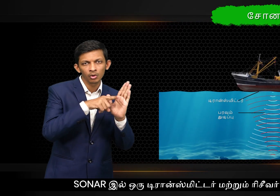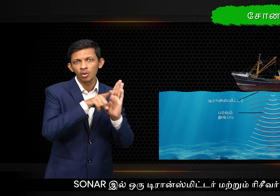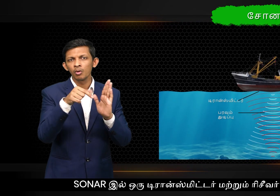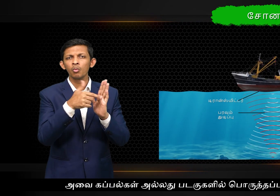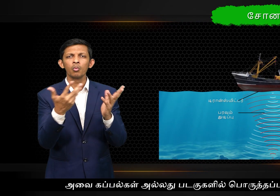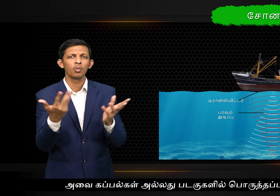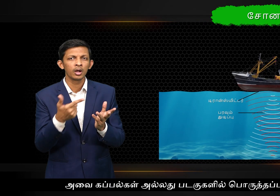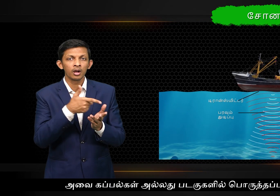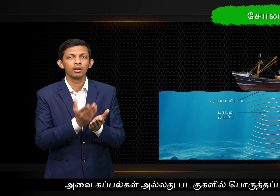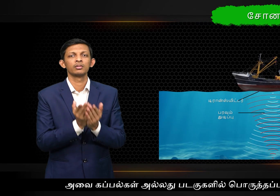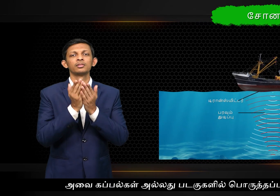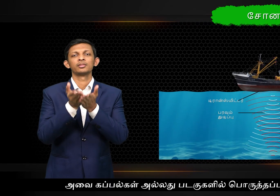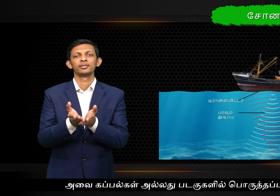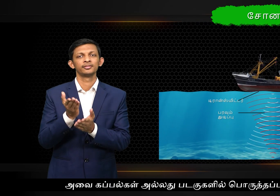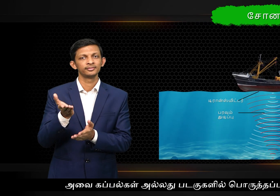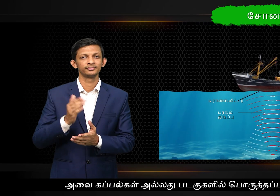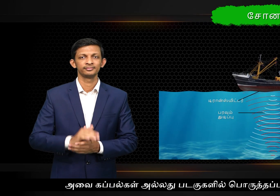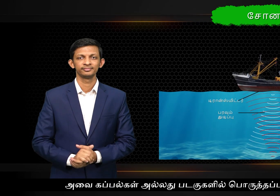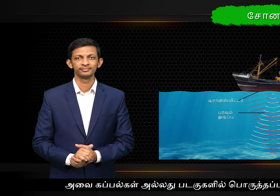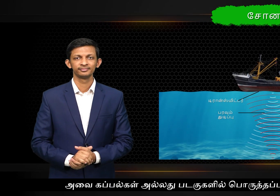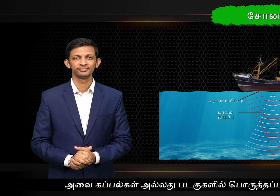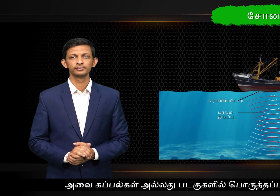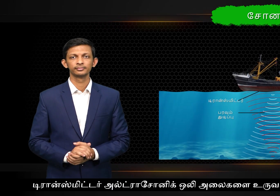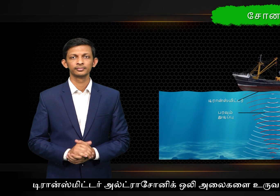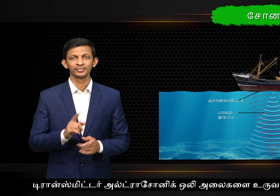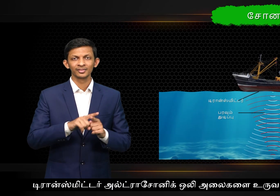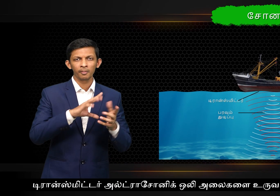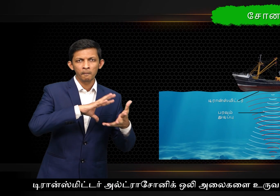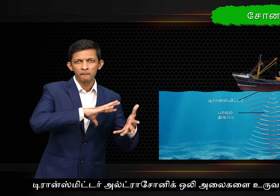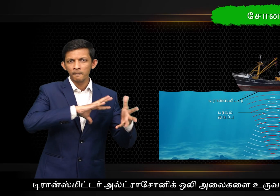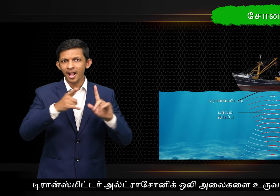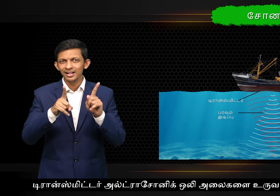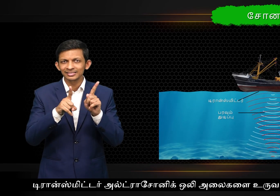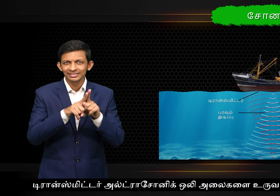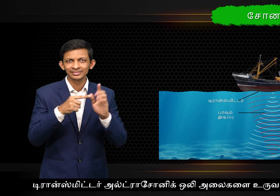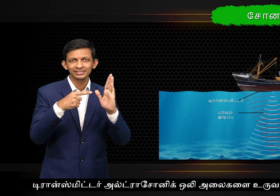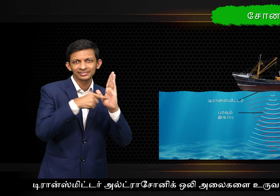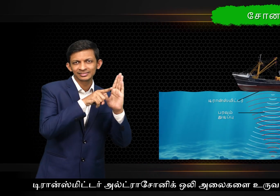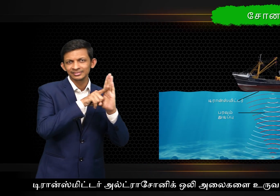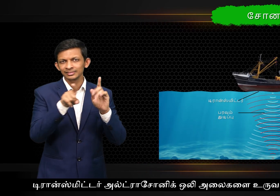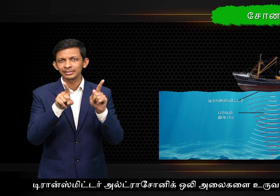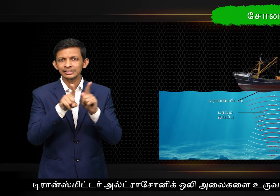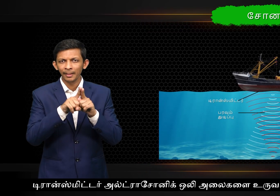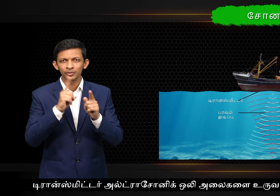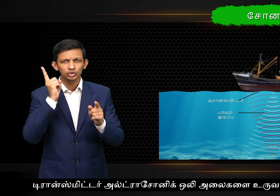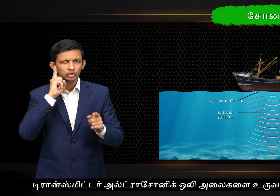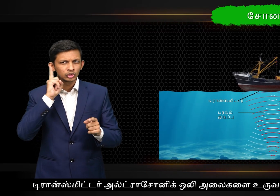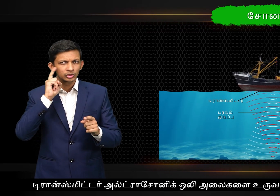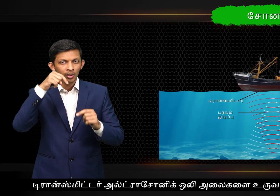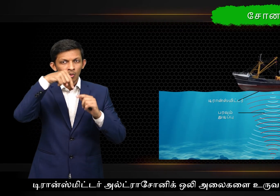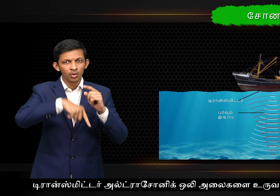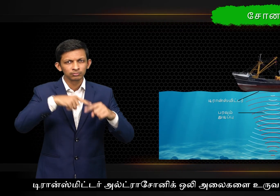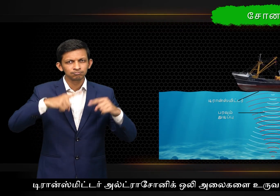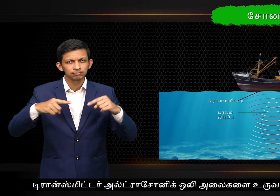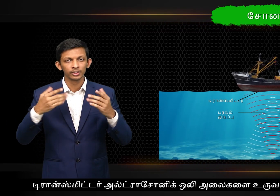உள்ளன. அவை கப்பல்கள் அல்லது படகுகளில் பொருத்தப்பட்டுள்ளன. டிரான்ஸ்மிட்டர் அல்ட்ராசோனிக் ஒலி அலைகளை உருவாக்கி